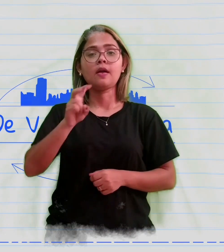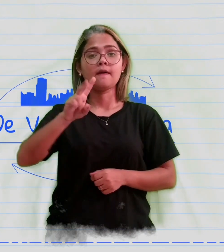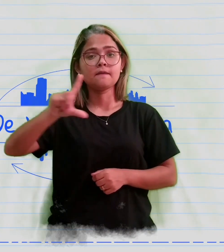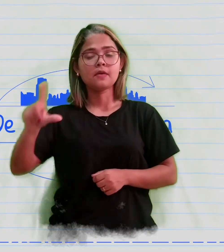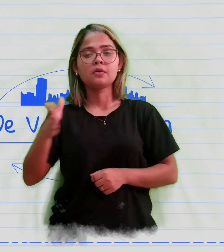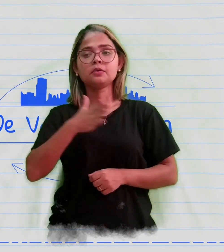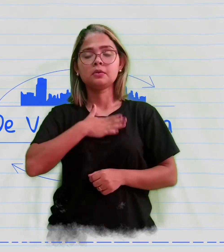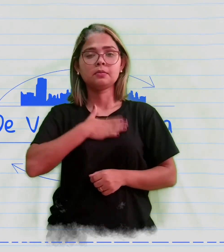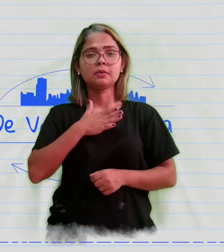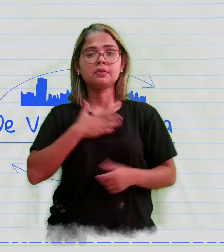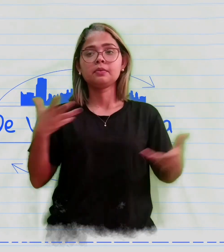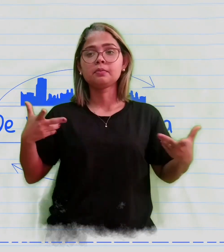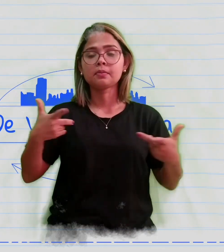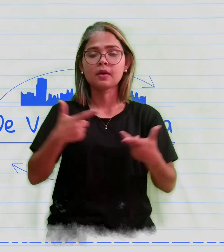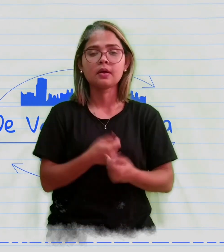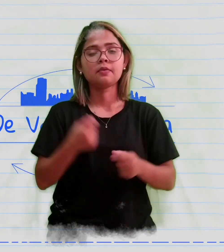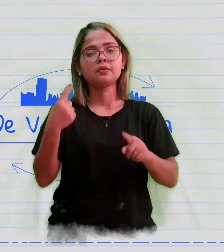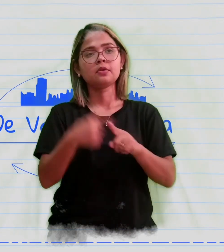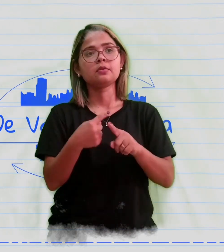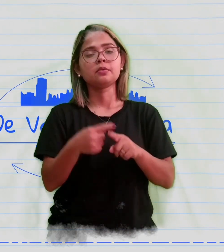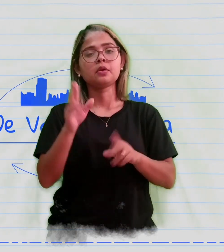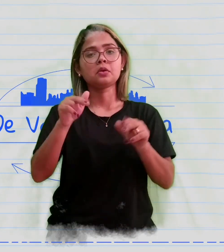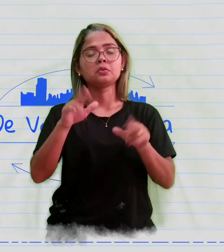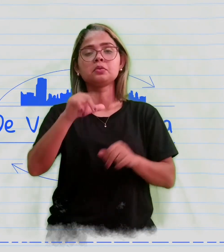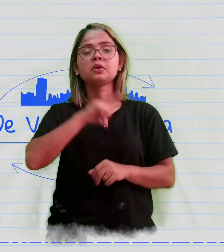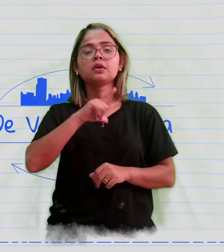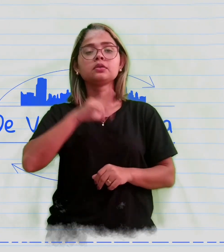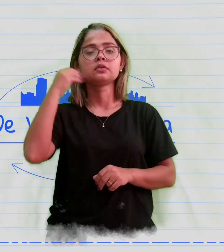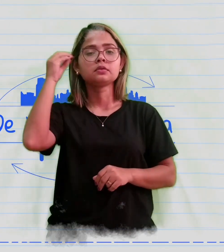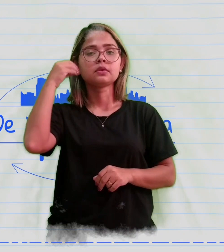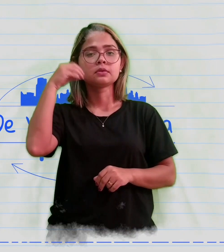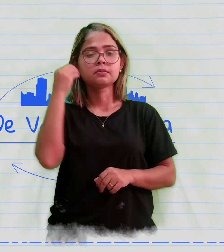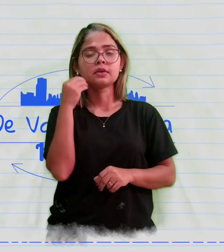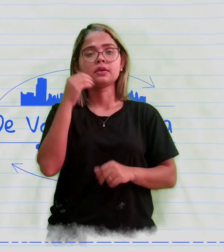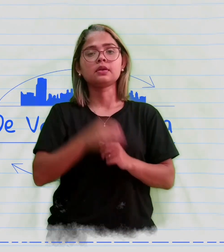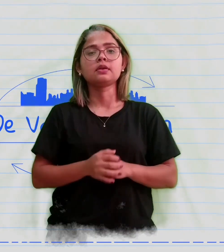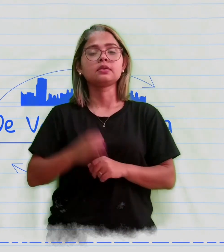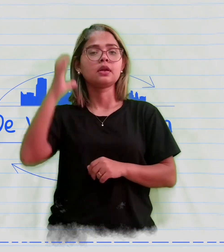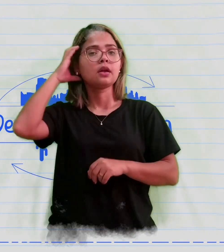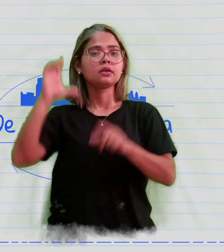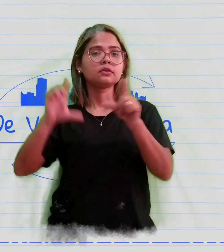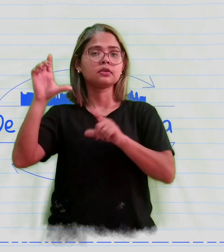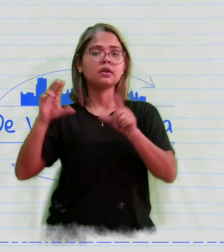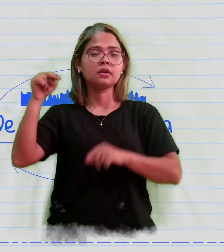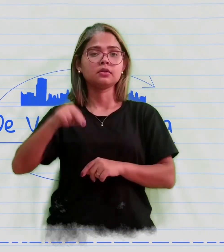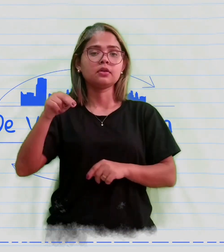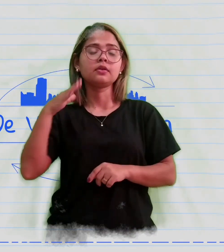foi muito mágico, porque eu nunca tinha tido essa experiência de rádio novela, eu gostava de podcast, essa coisa